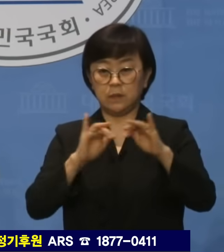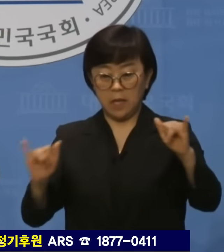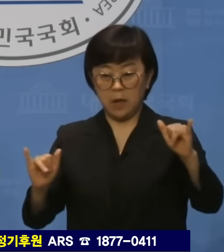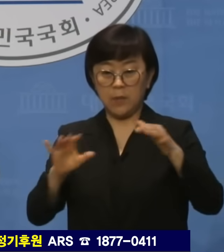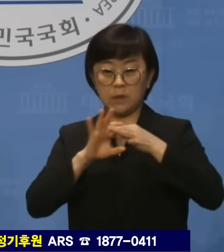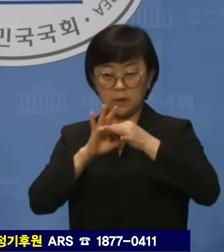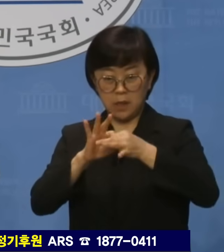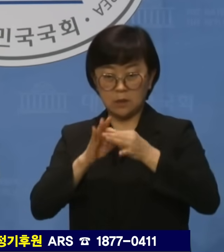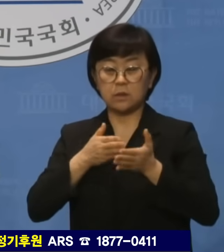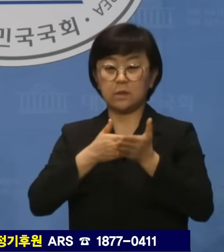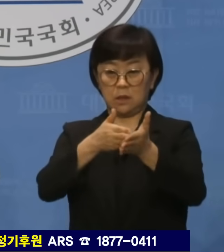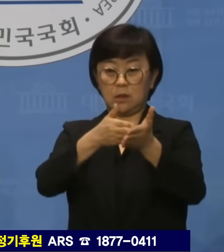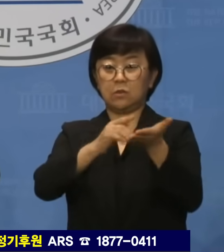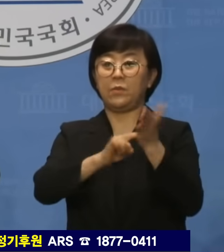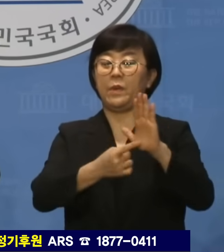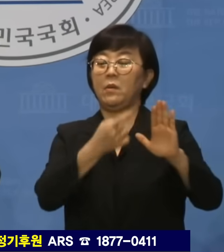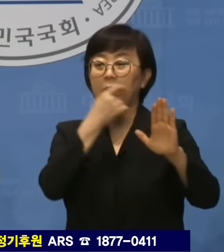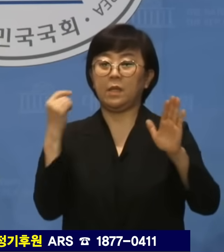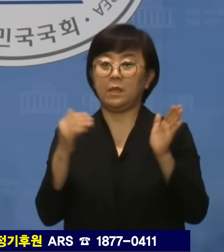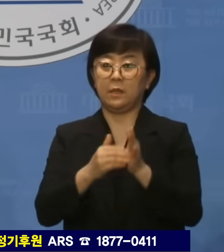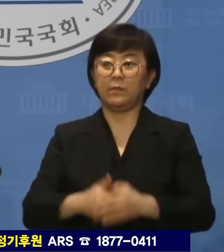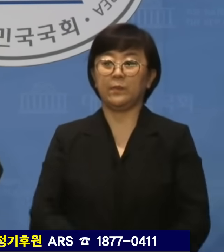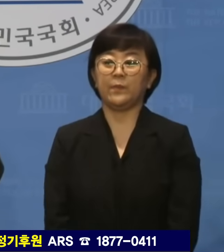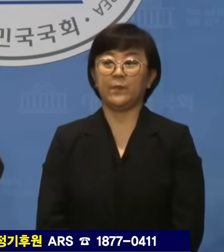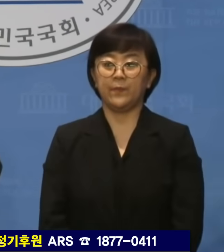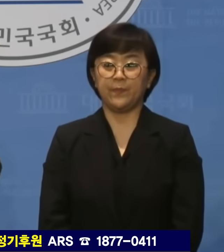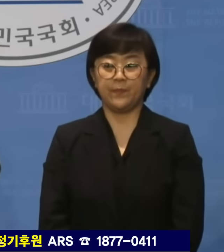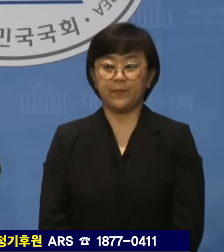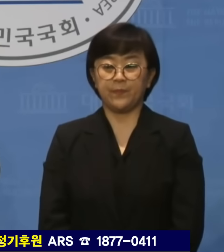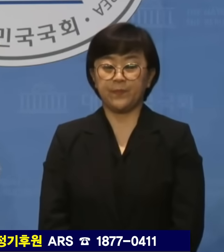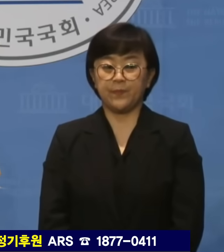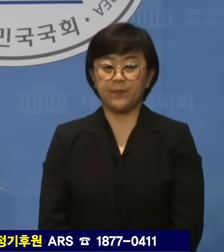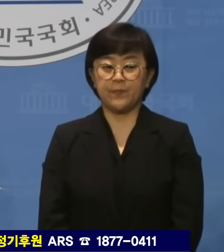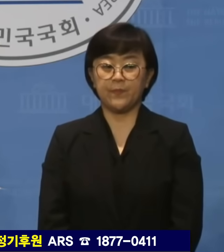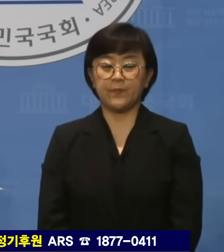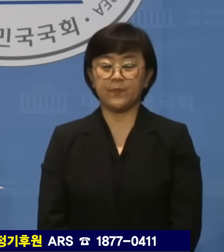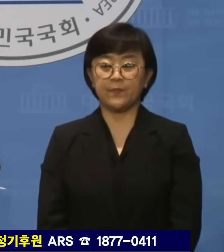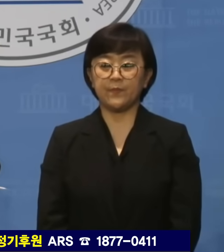의해 제기된 것으로 확인됐습니다.